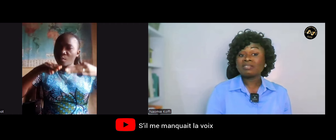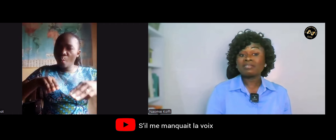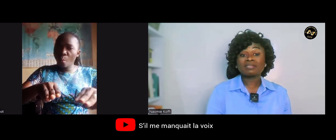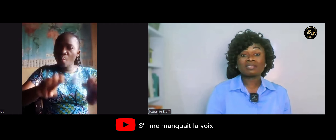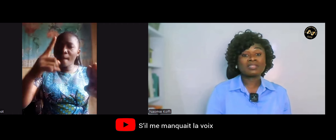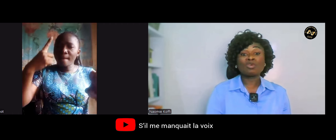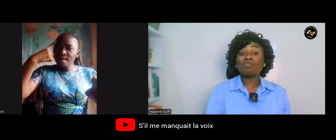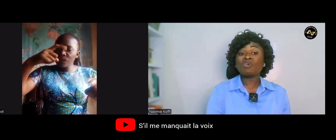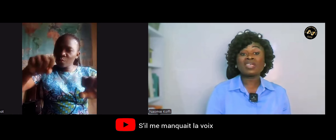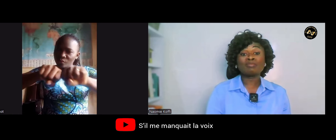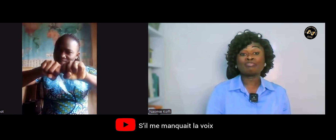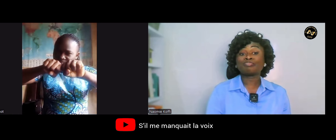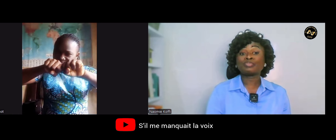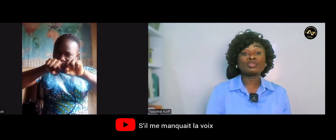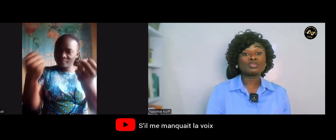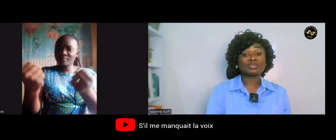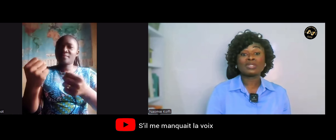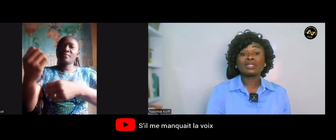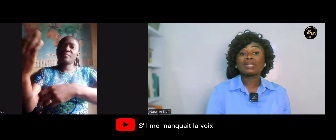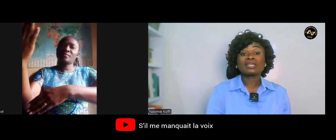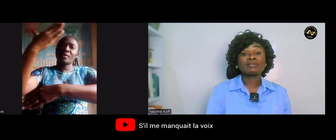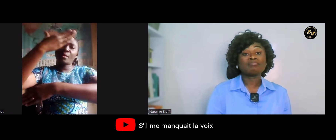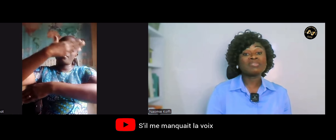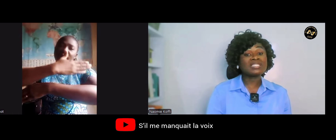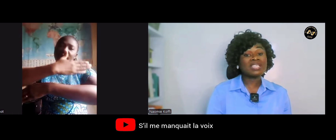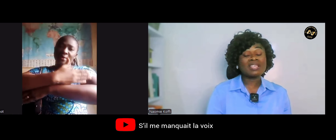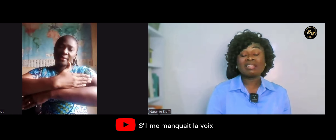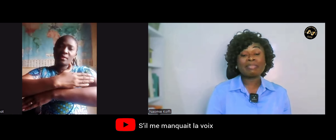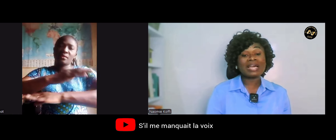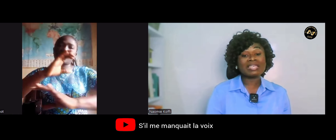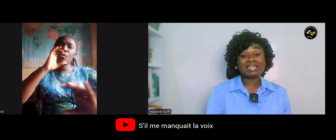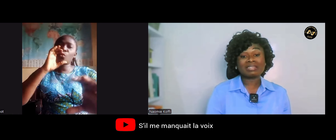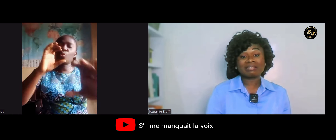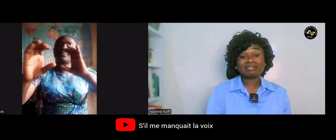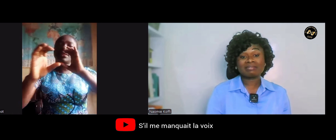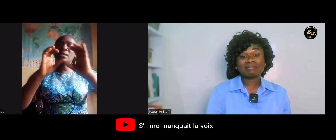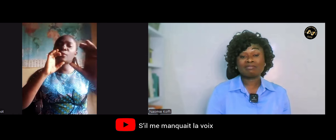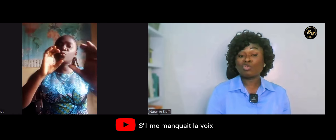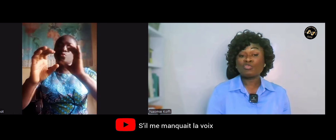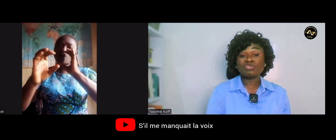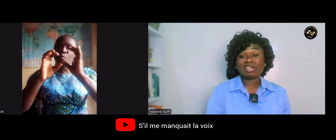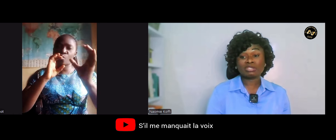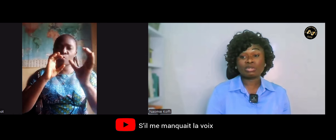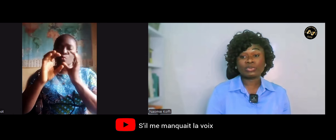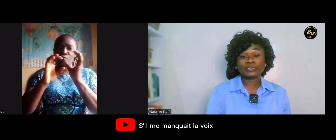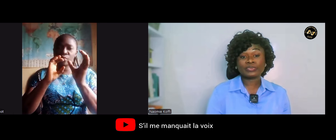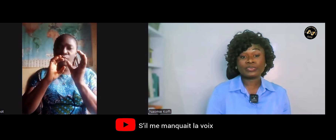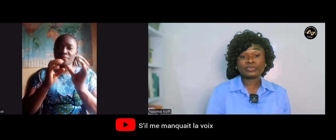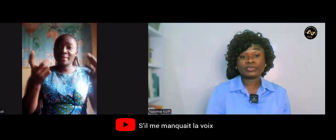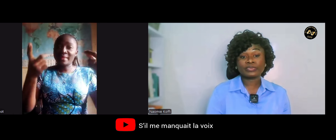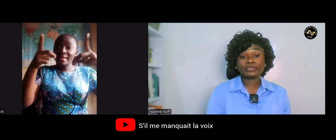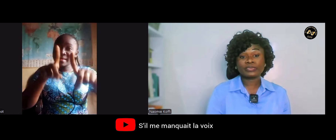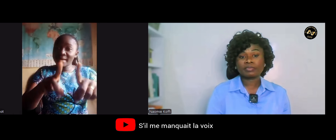signes, c'est un moyen pour briser les barrières. de communication.